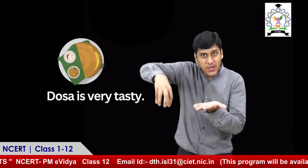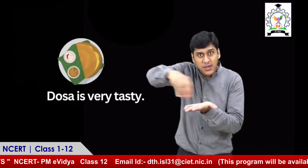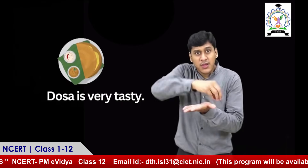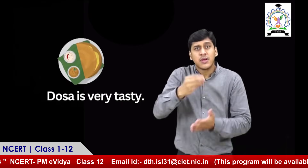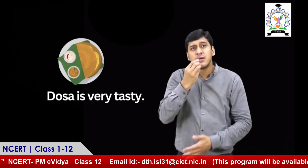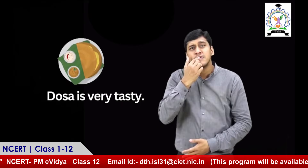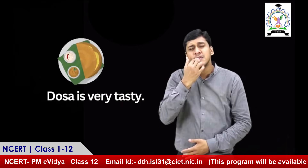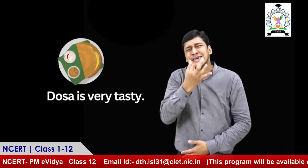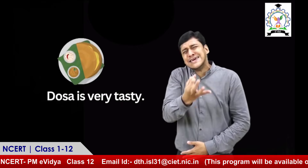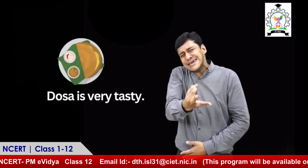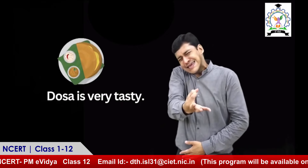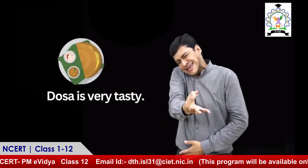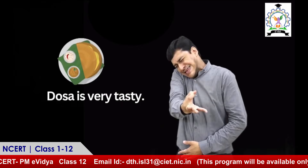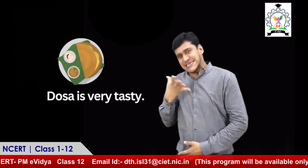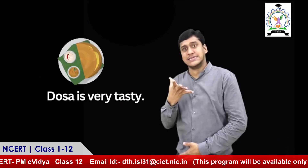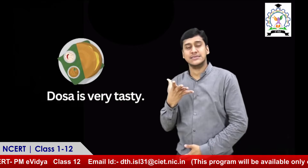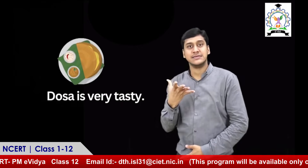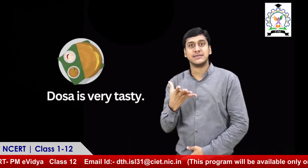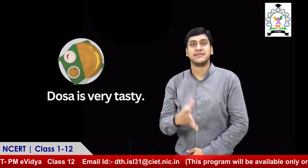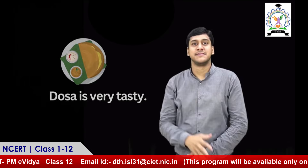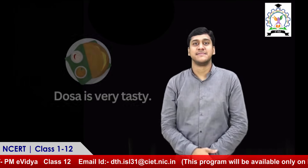डोसा बहुत स्वादिष्ट है।